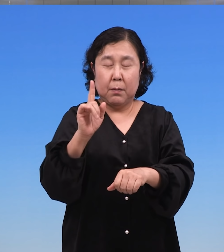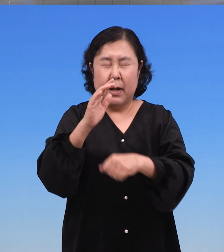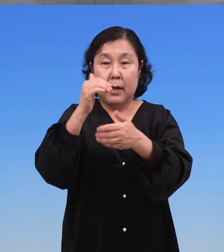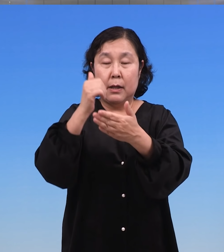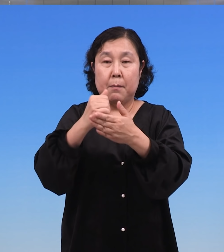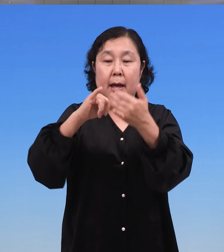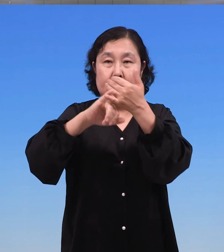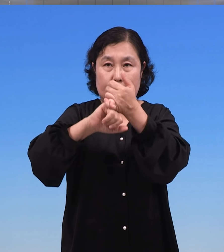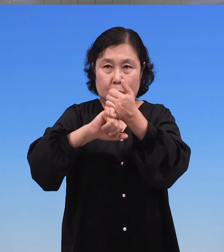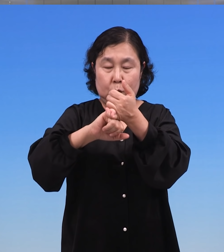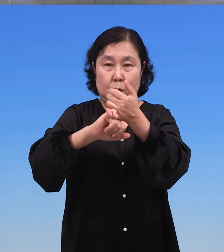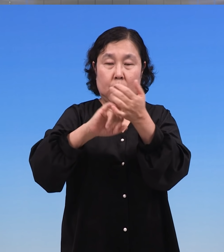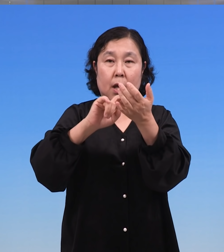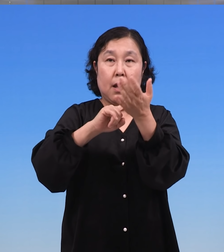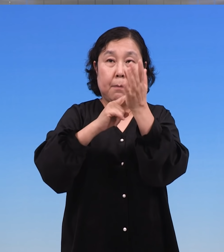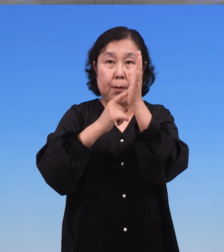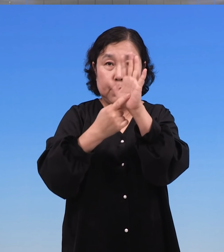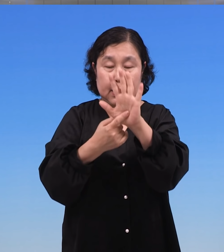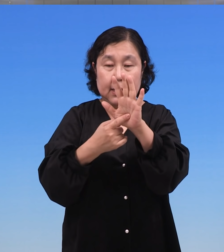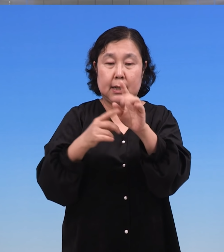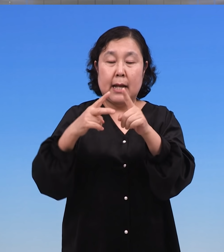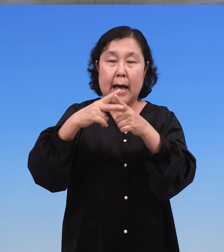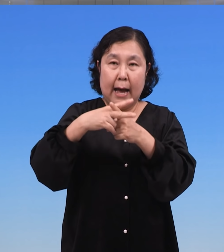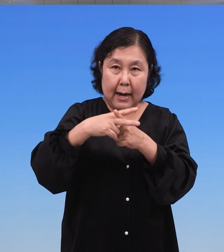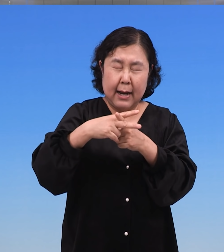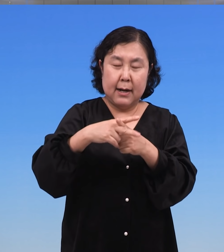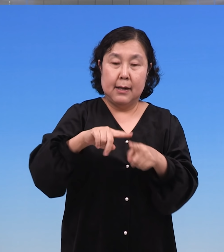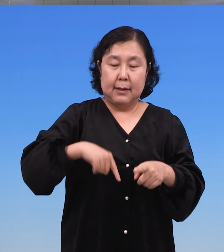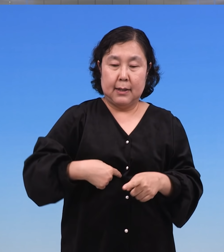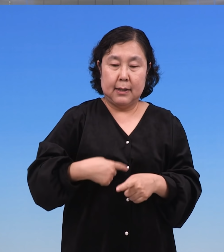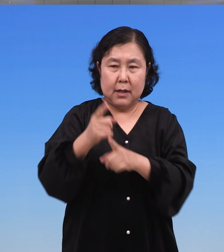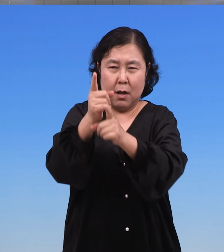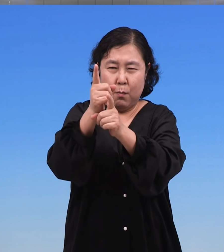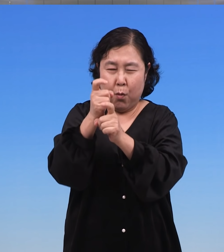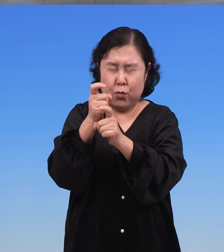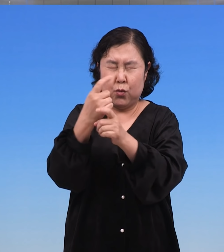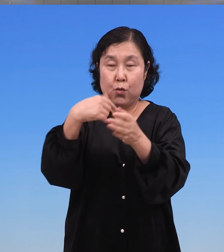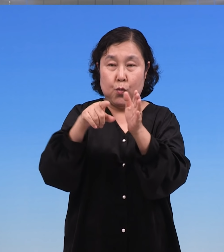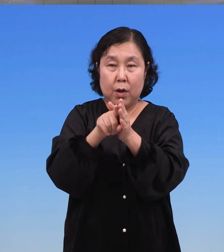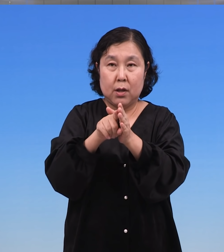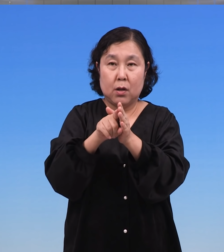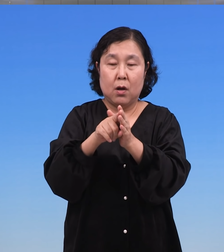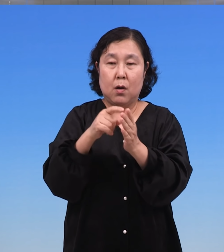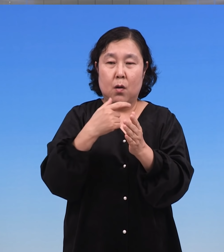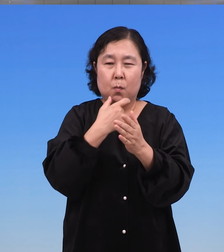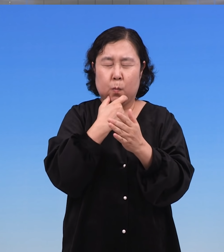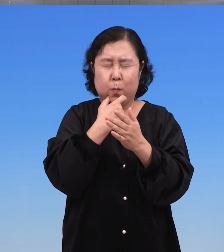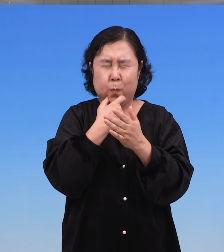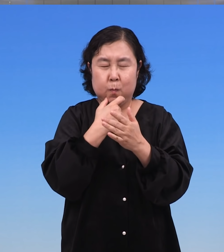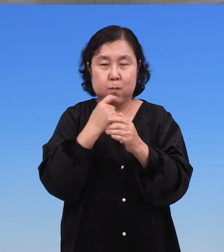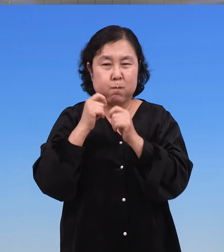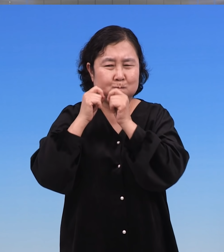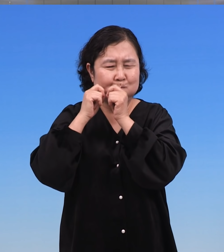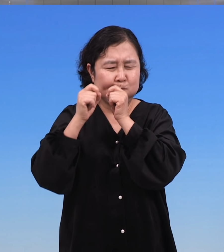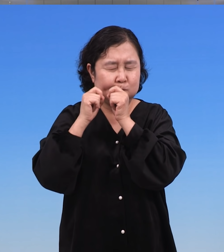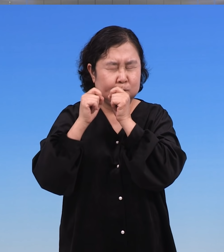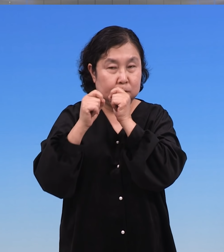뭡니까? 하나님의 약속의 표시인 할례를 자신들의 복수를 위해 가지고 속이고 살인하는